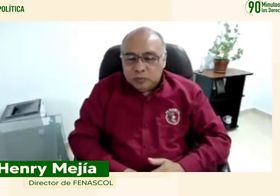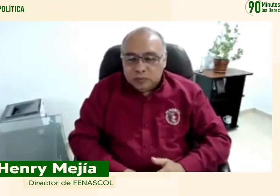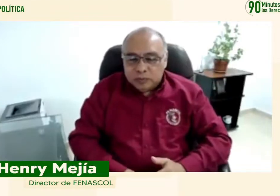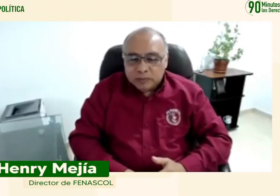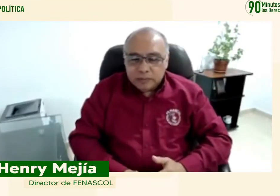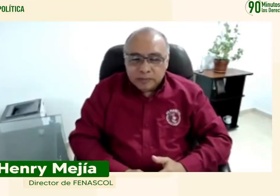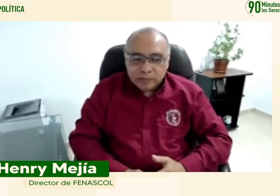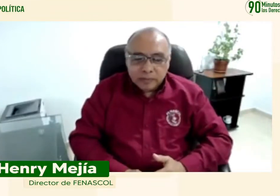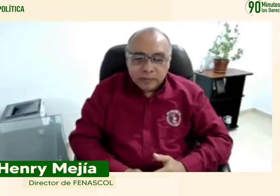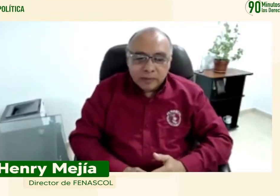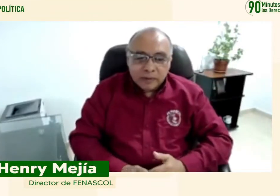es como el objetivo